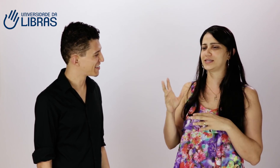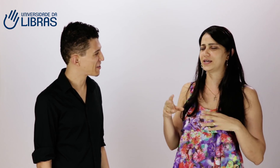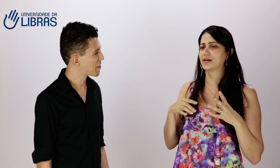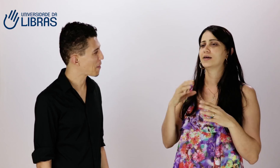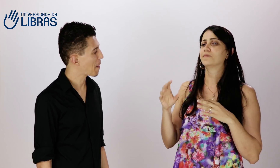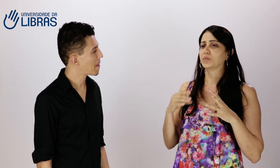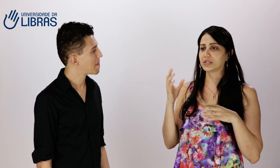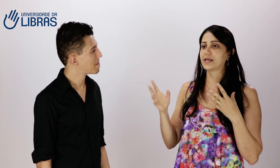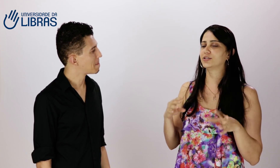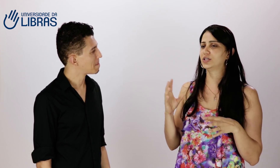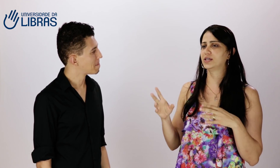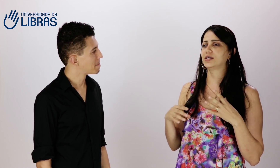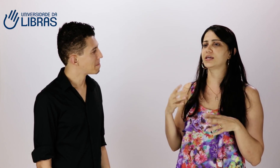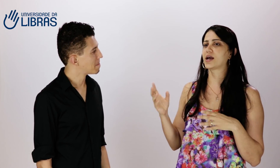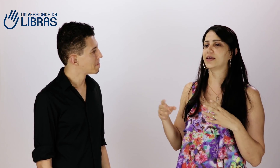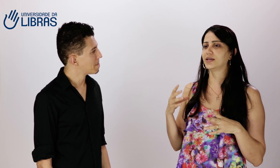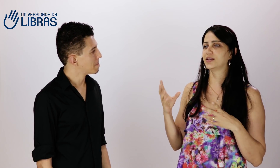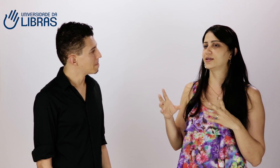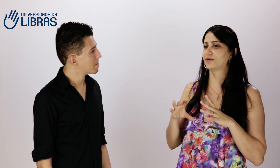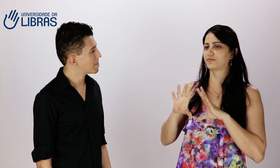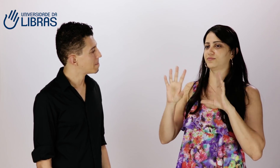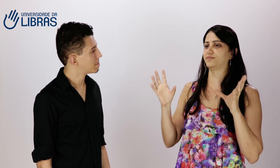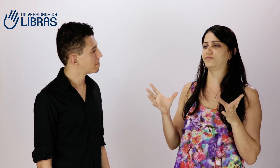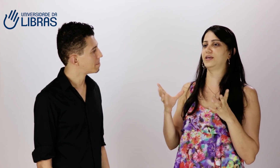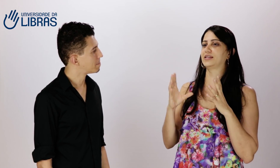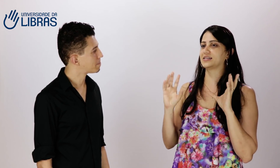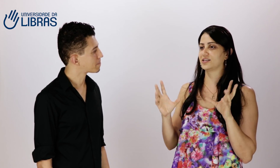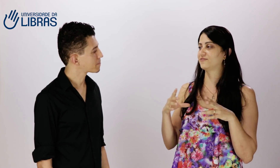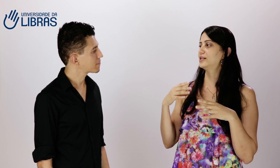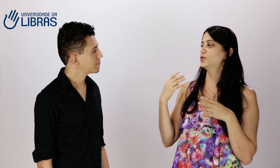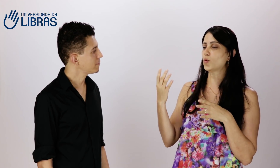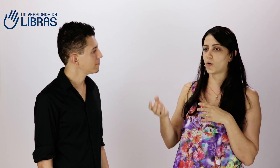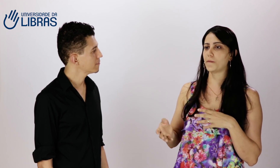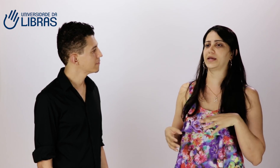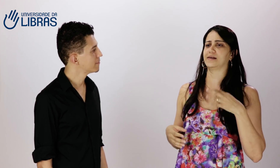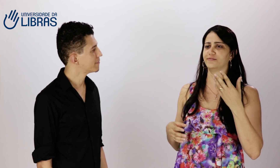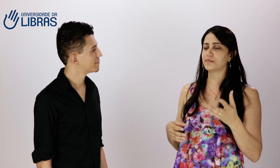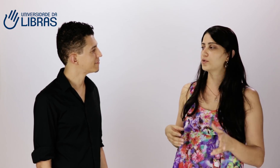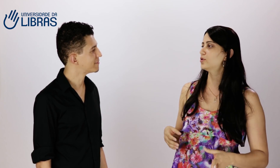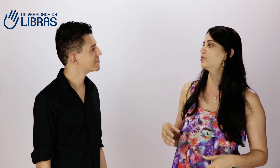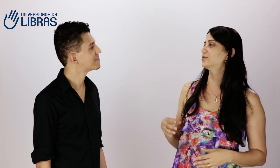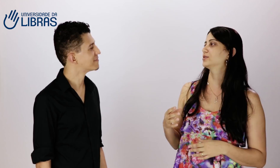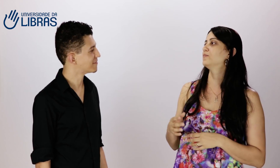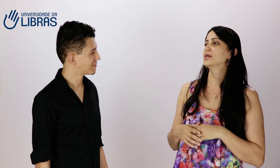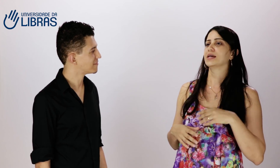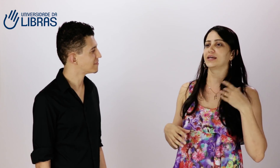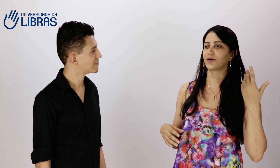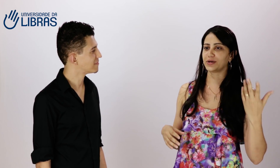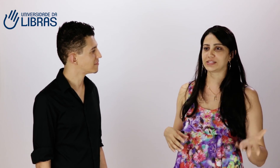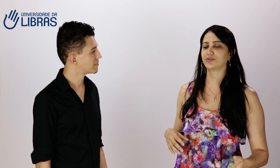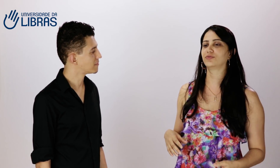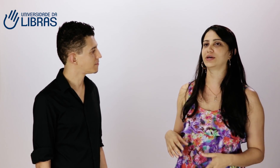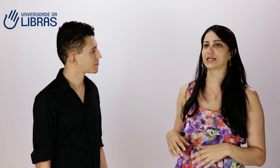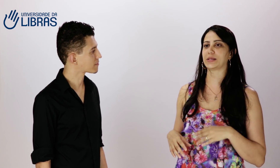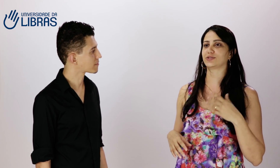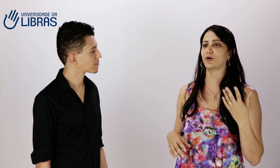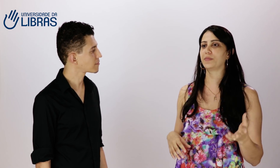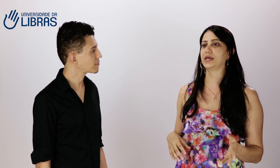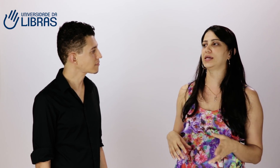conhecia, entendi, e aí eu vi que estava sendo falado de um homem que era famoso, que era conhecido